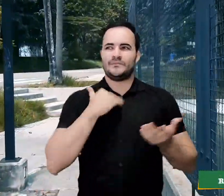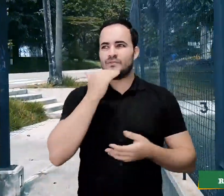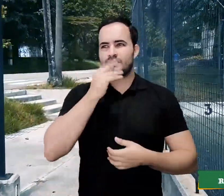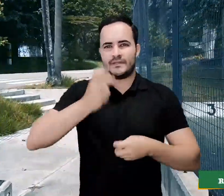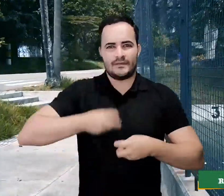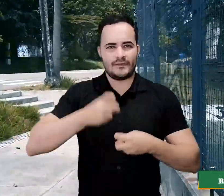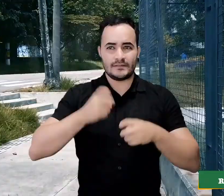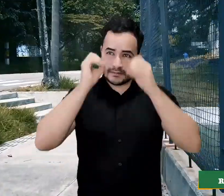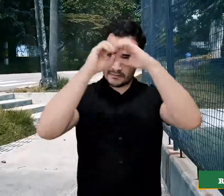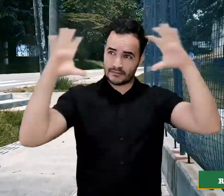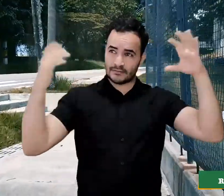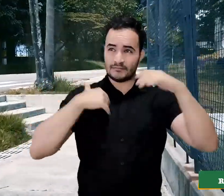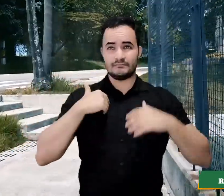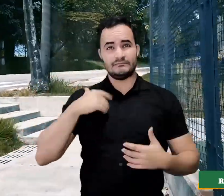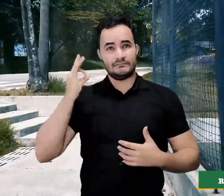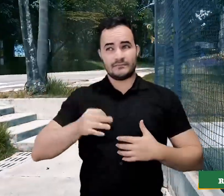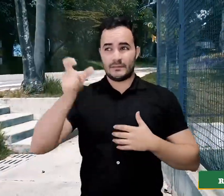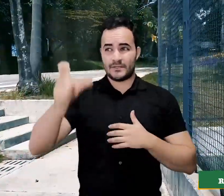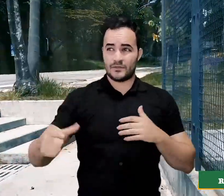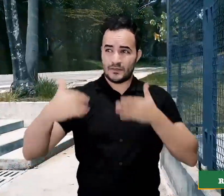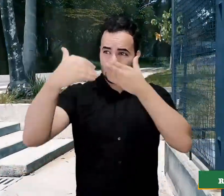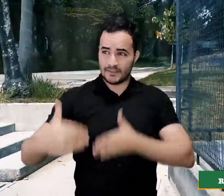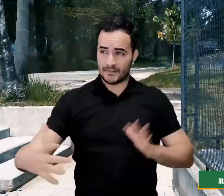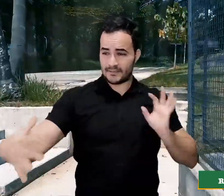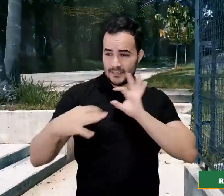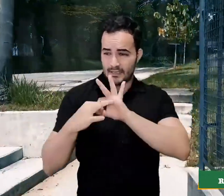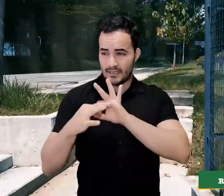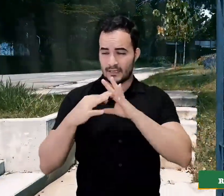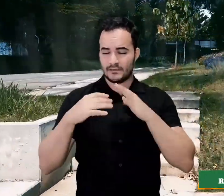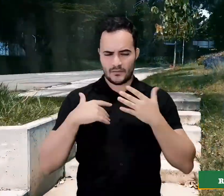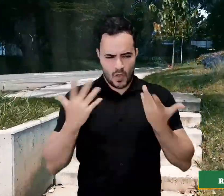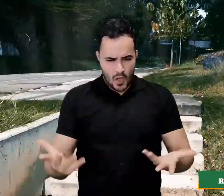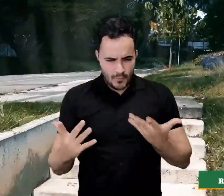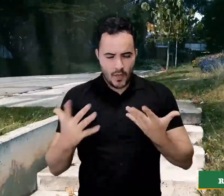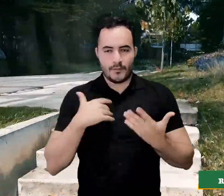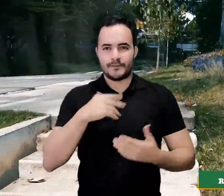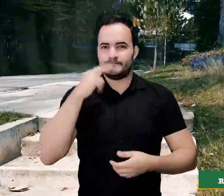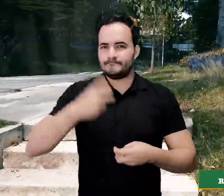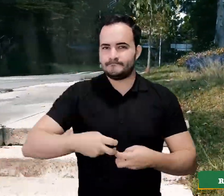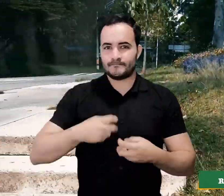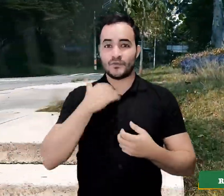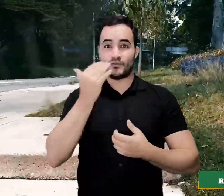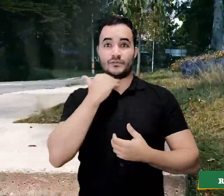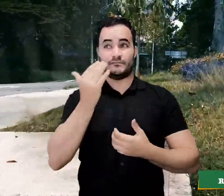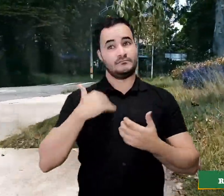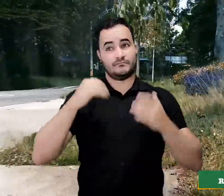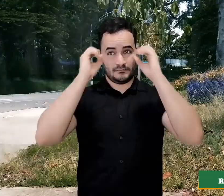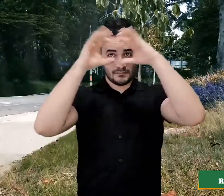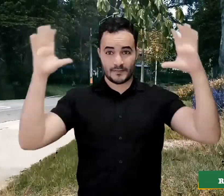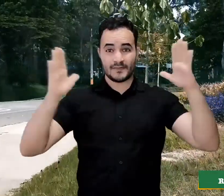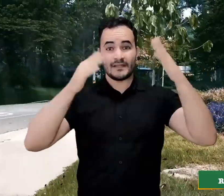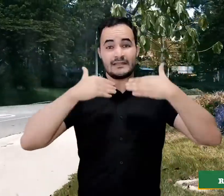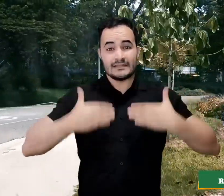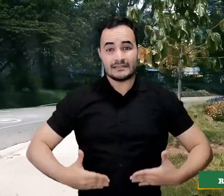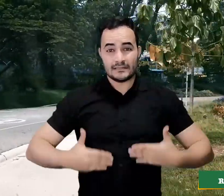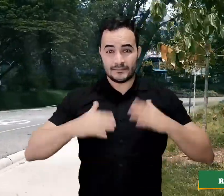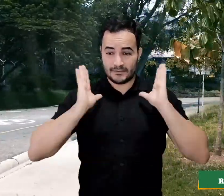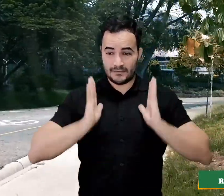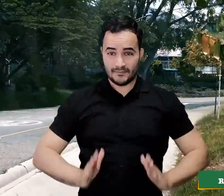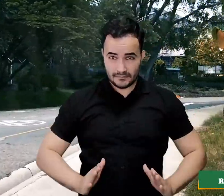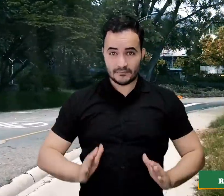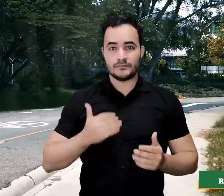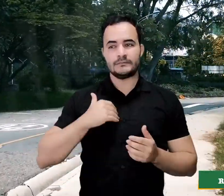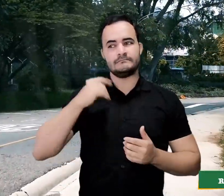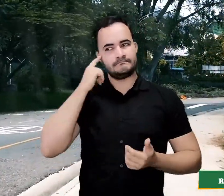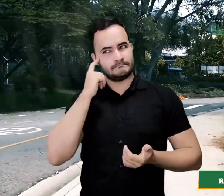realmente cómo sería trabajar con una persona con discapacidad. Creo que si es una discapacidad física, para quien tiene la discapacidad sería difícil porque